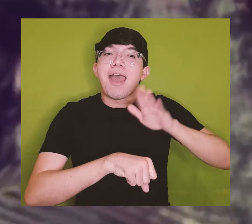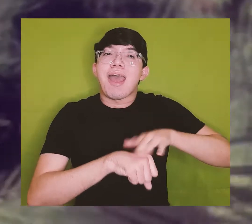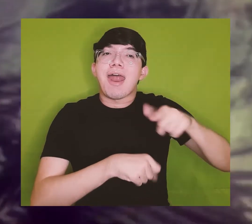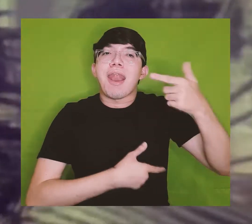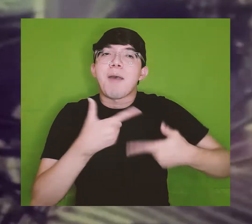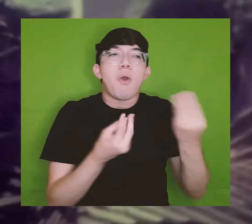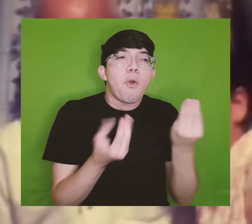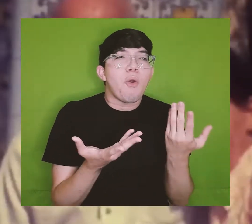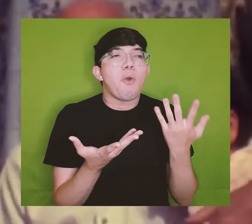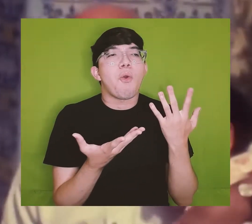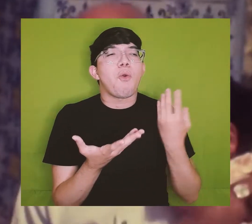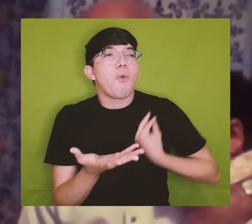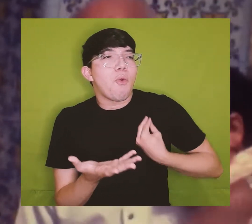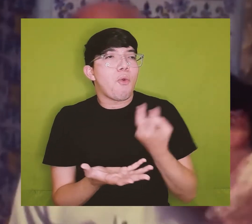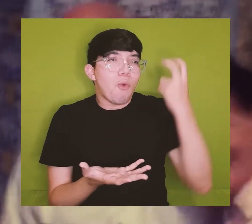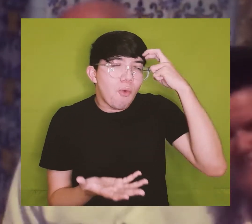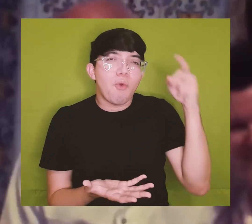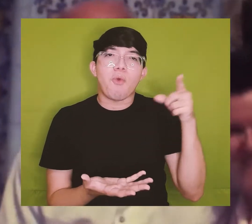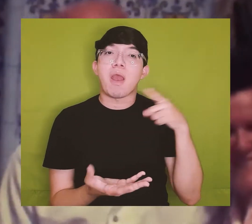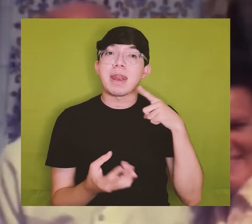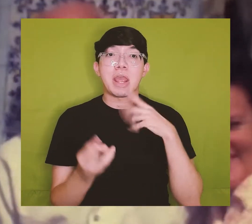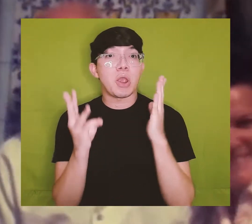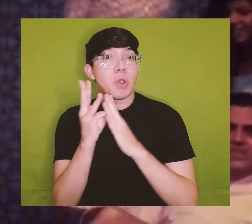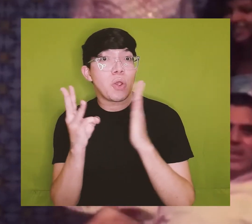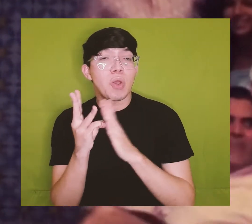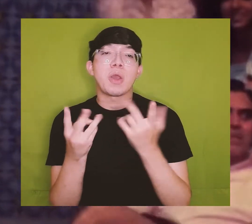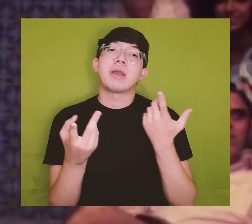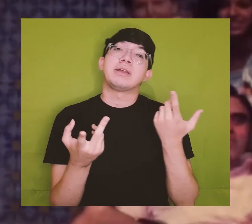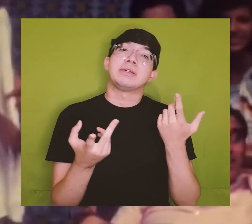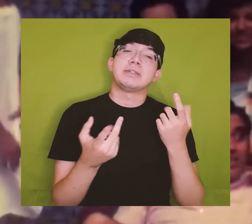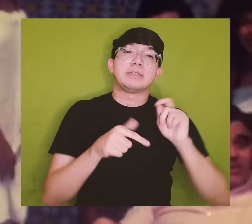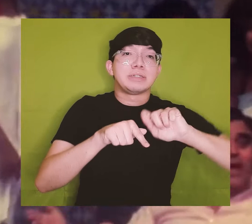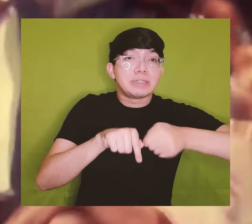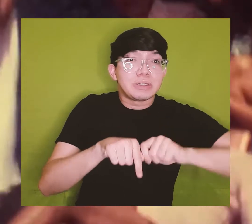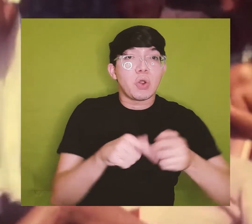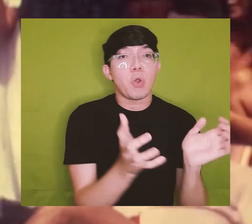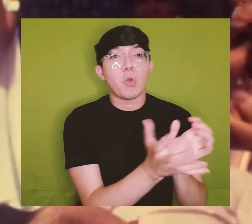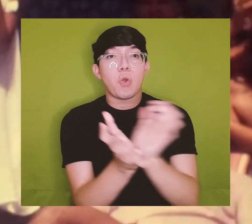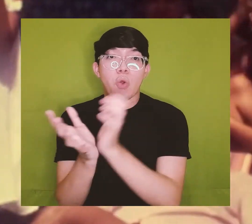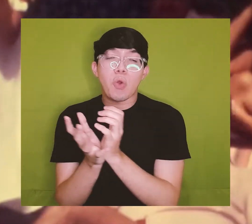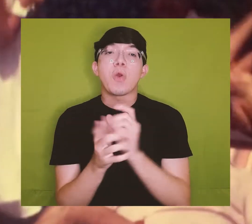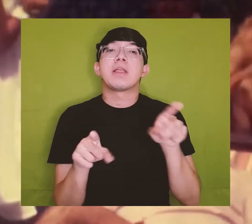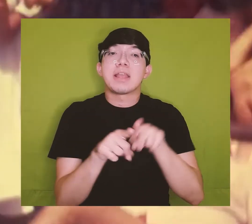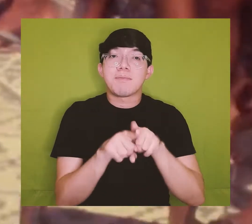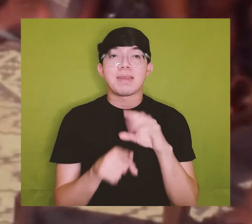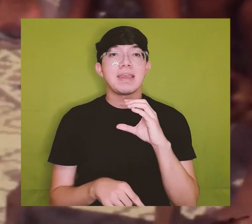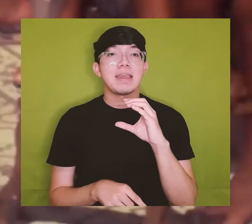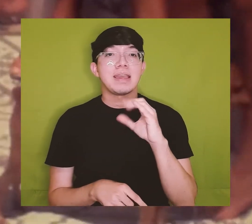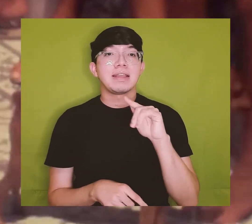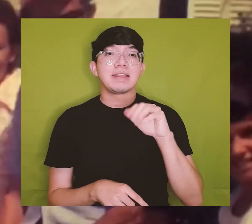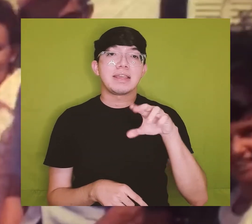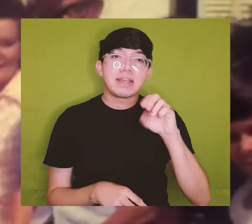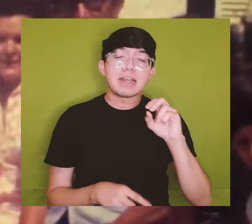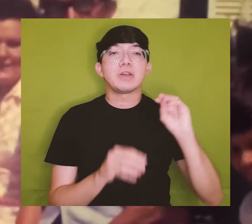é riquíssima culturalmente, essa é a Sim. verdade. É, dois povos indígenas, uma dúzia de quilombos, uma periferia super Os povos ativa, sabe? ciganos, Cigano.